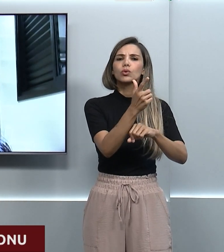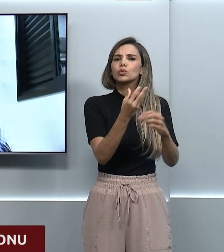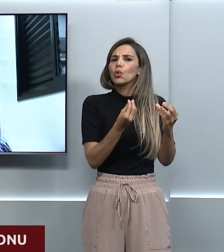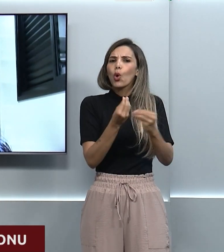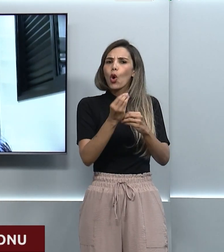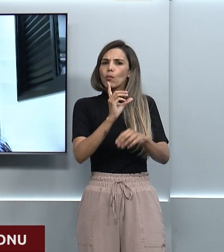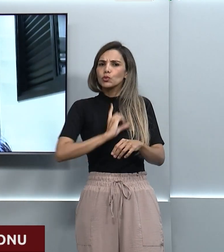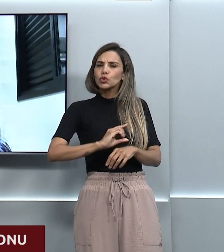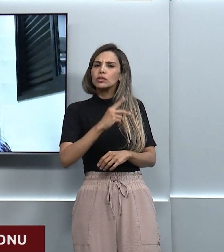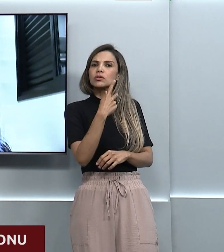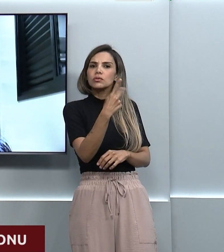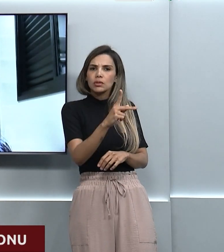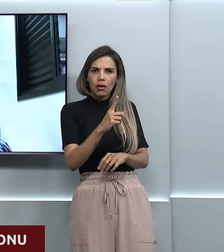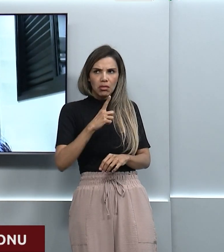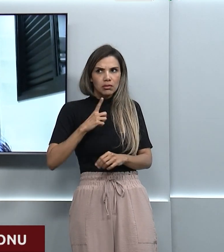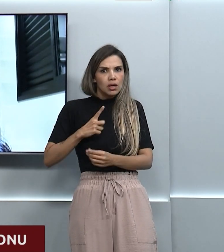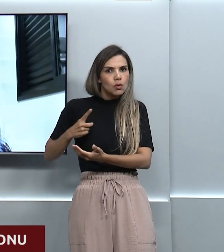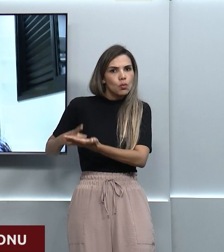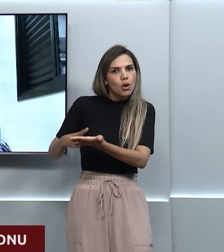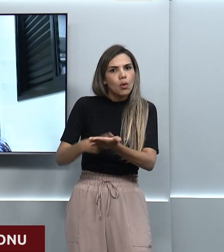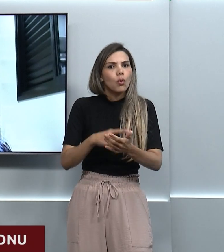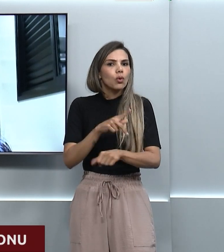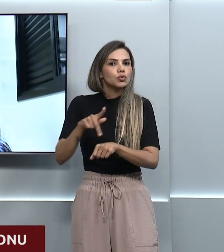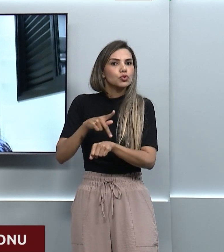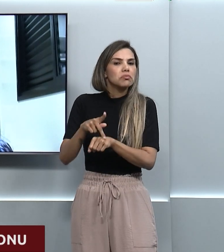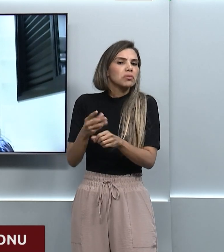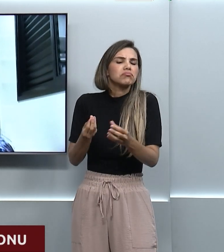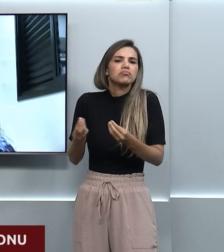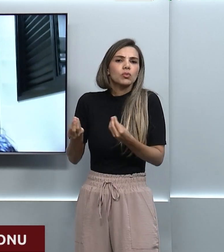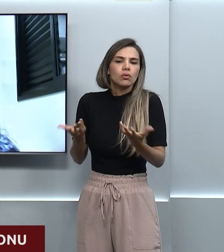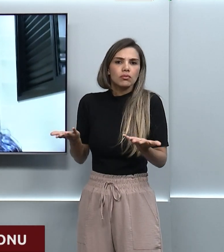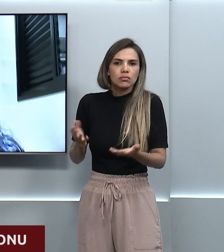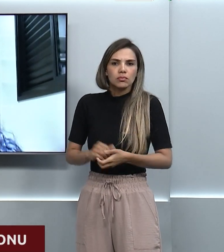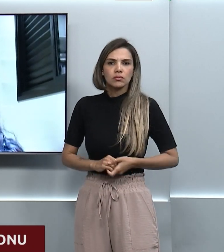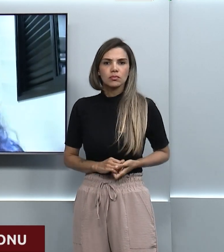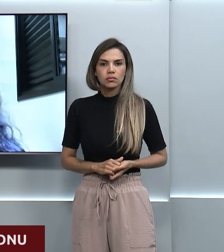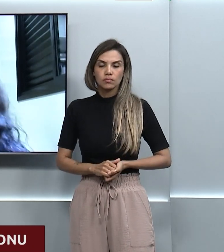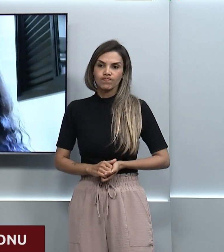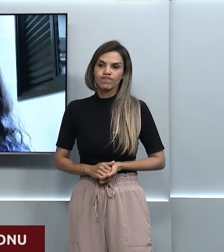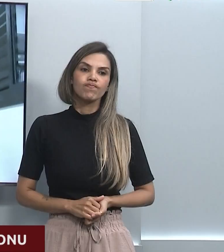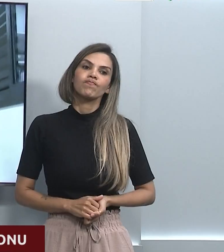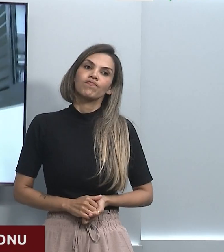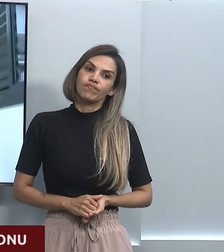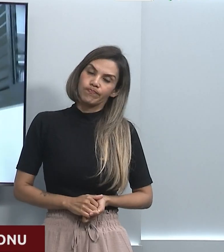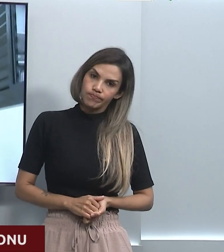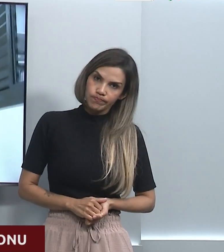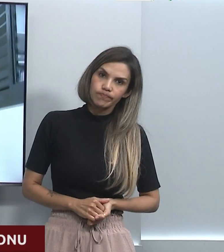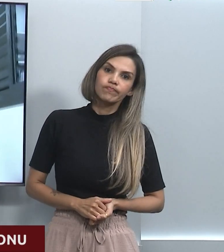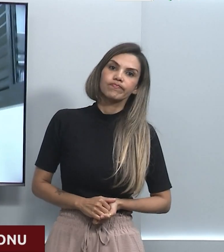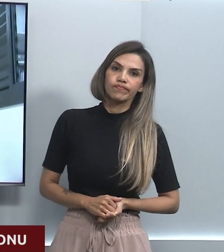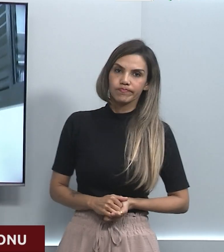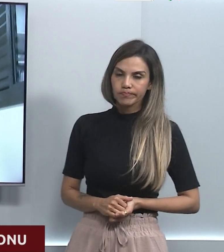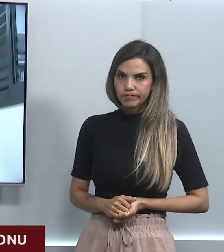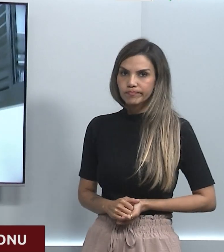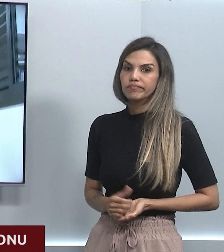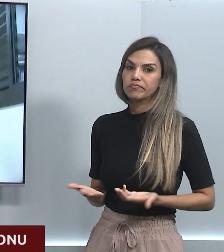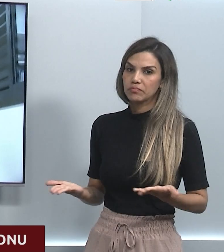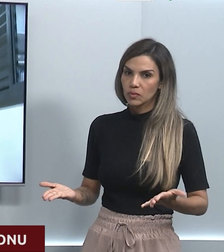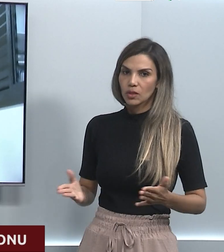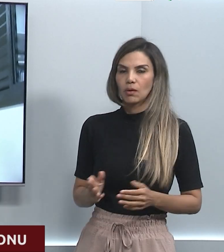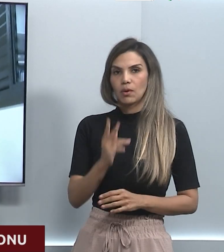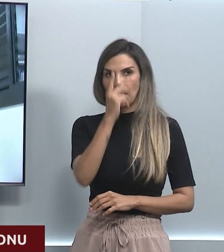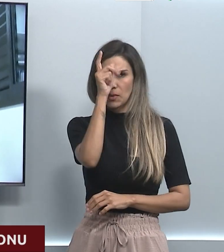fica a situação dela? Tem algum acordo internacional sobre isso? Janaína, essa é a definição de uma